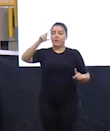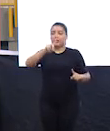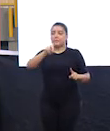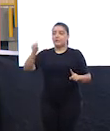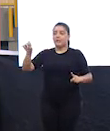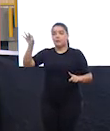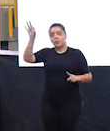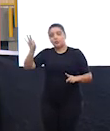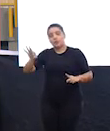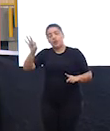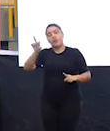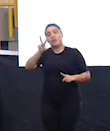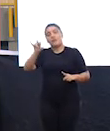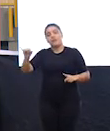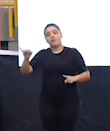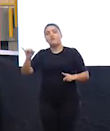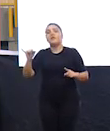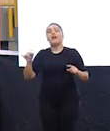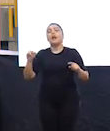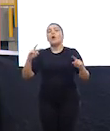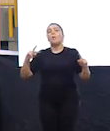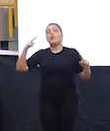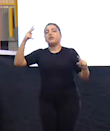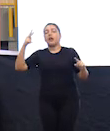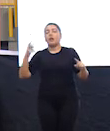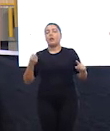100%, ele vai para quanto?